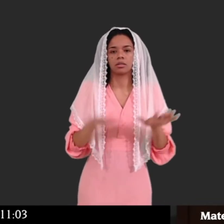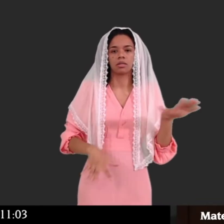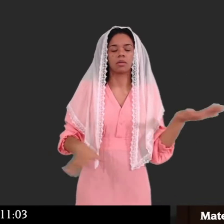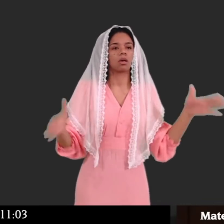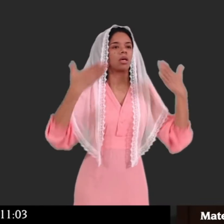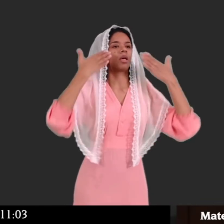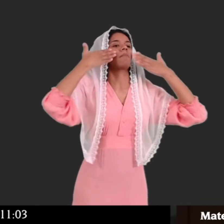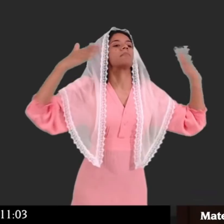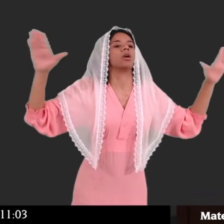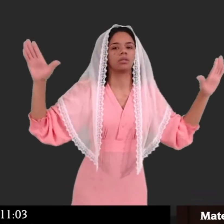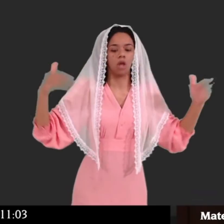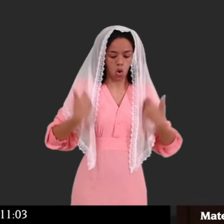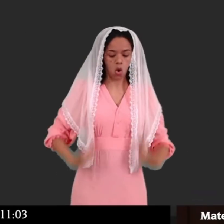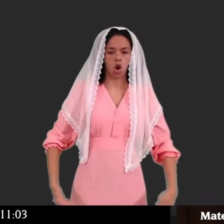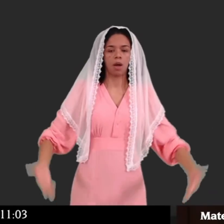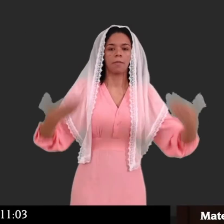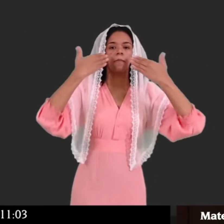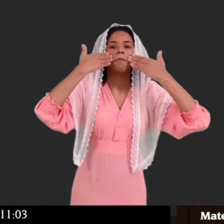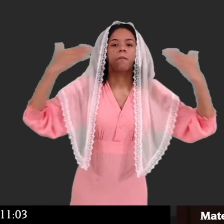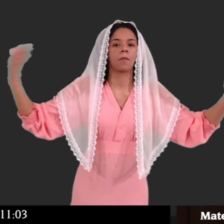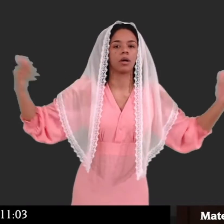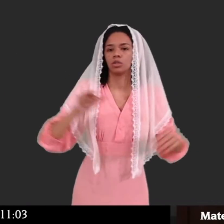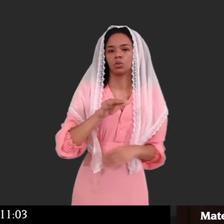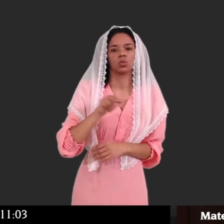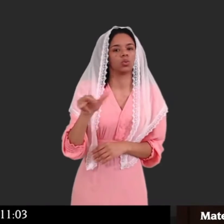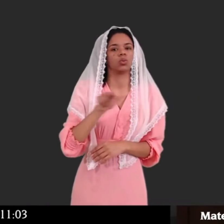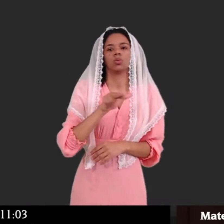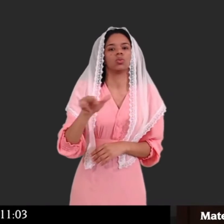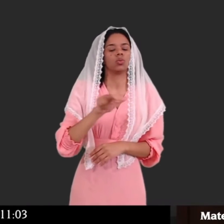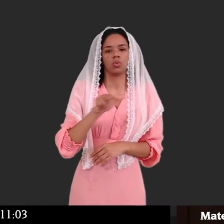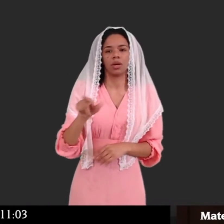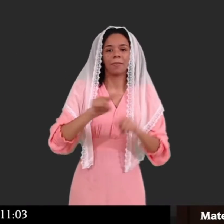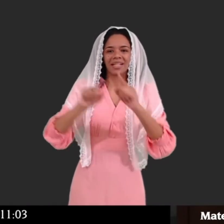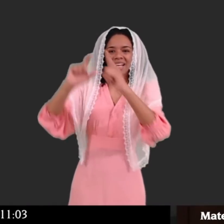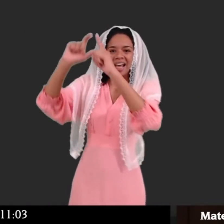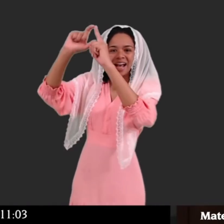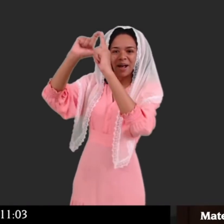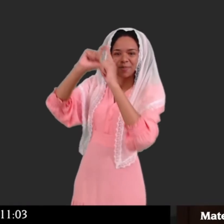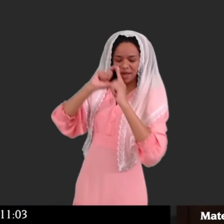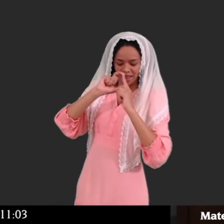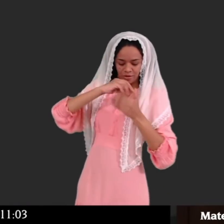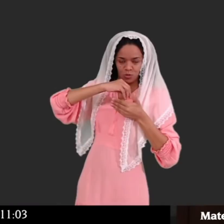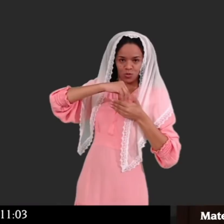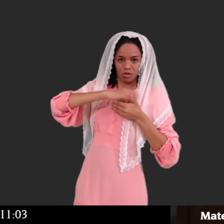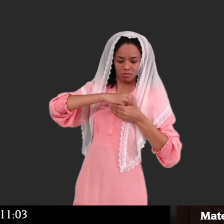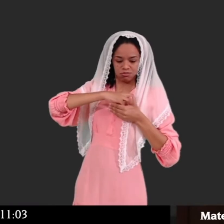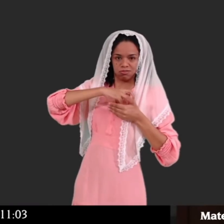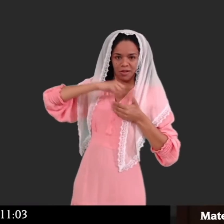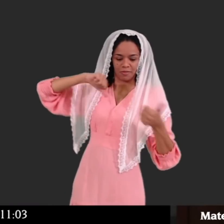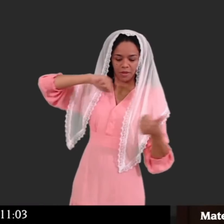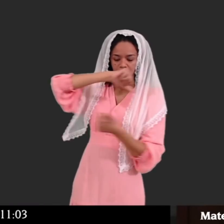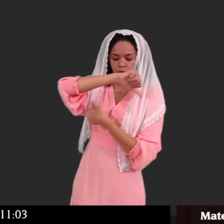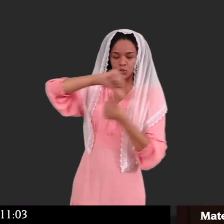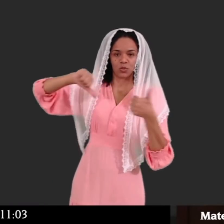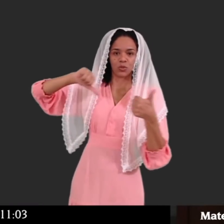corpo. O corpo não é para ser exposto. Agora, se o fermento vem, se a palavra vem, ela vai modificando a nossa forma de